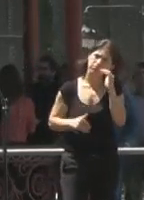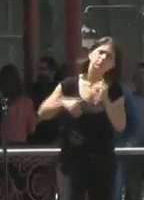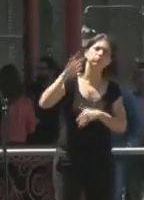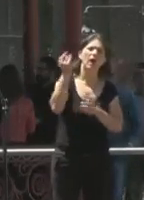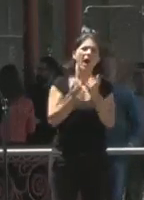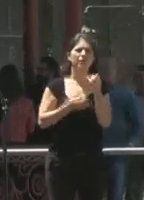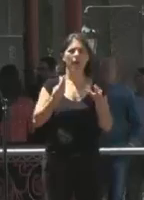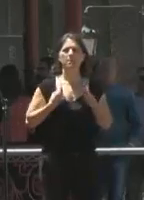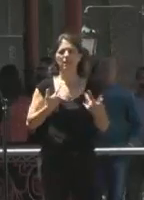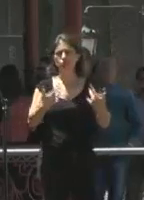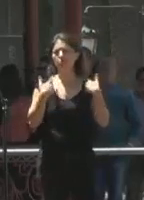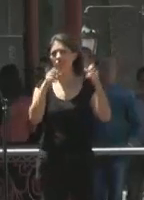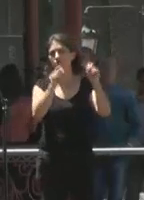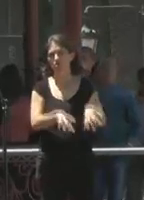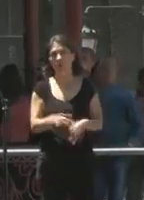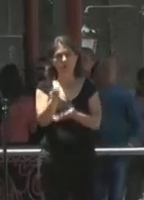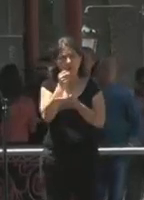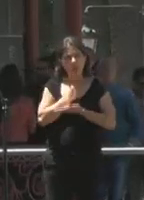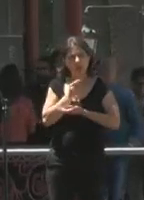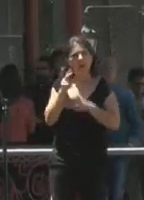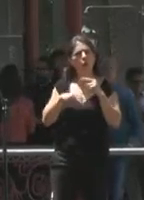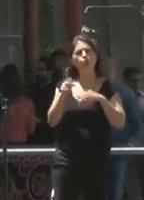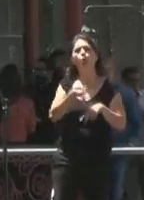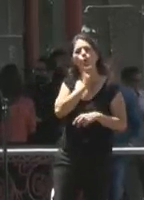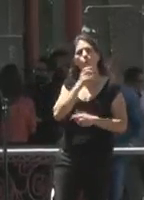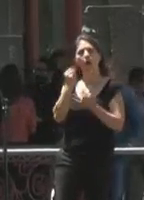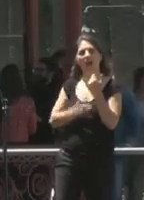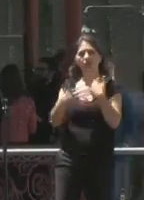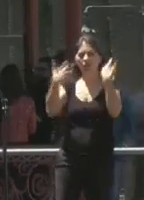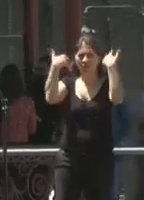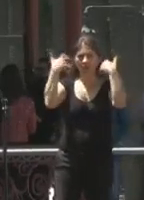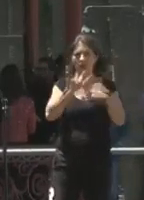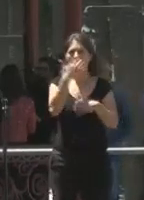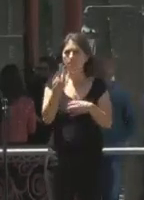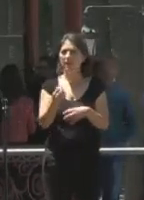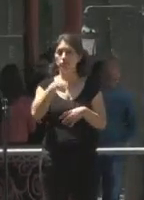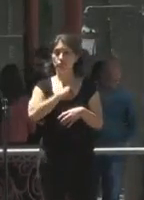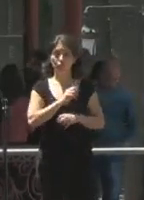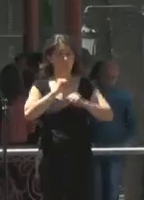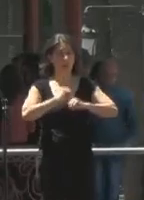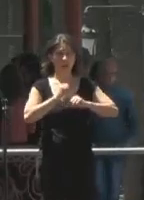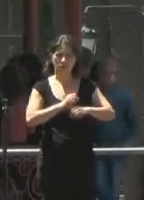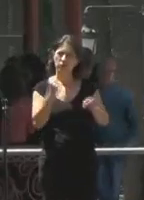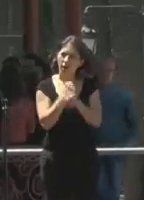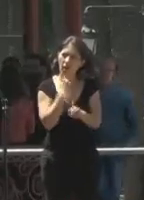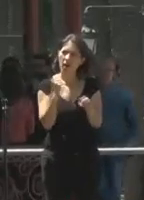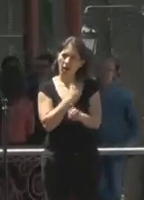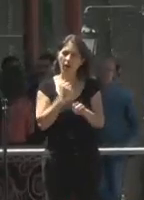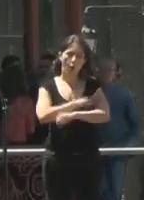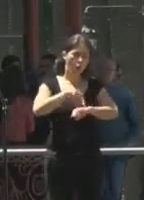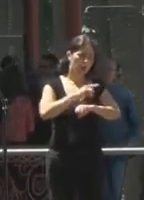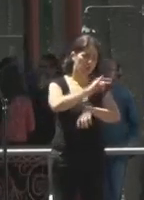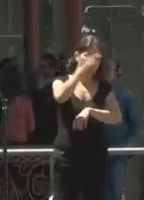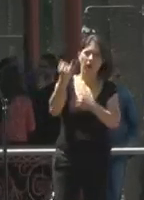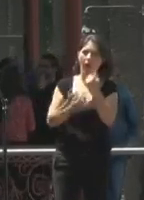tanto sufrimiento. Esa herencia se construyó a base del sudor y del sacrificio de nuestros mayores, que le echaban horas extras, que